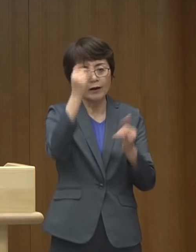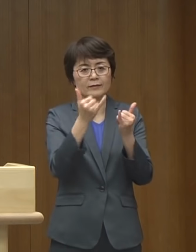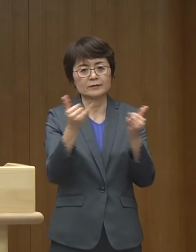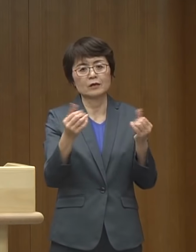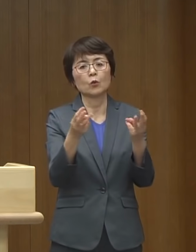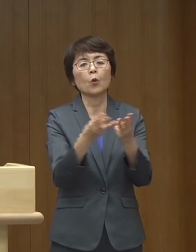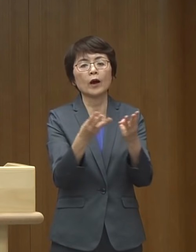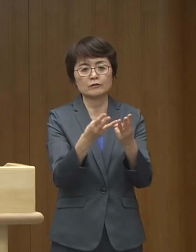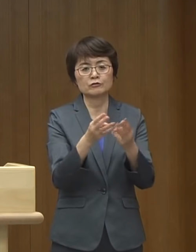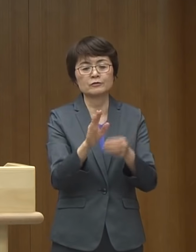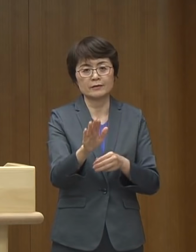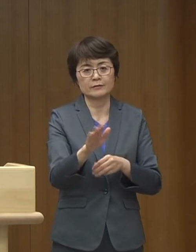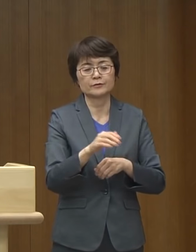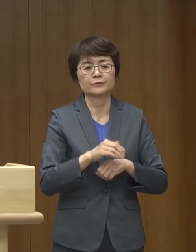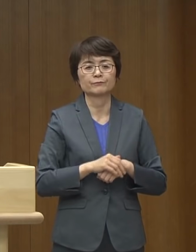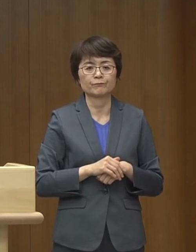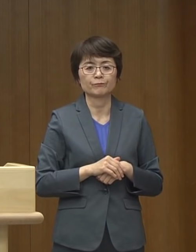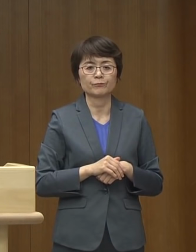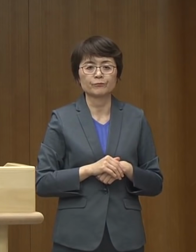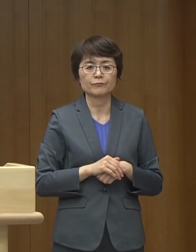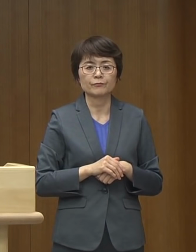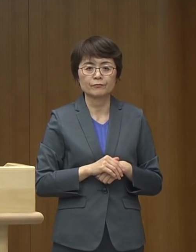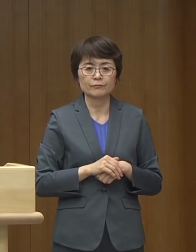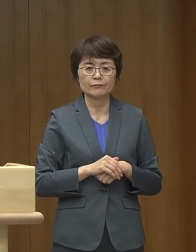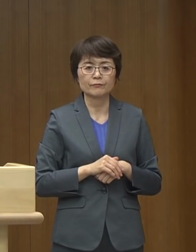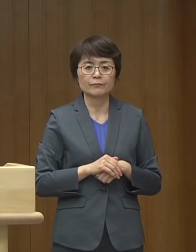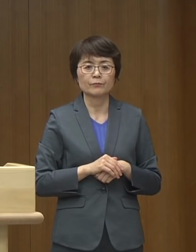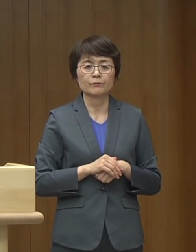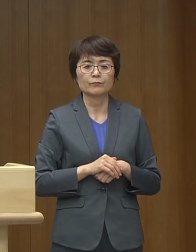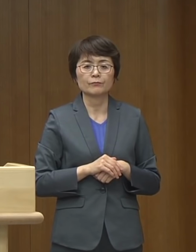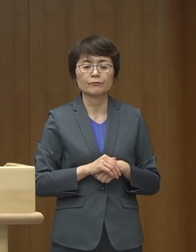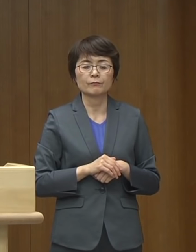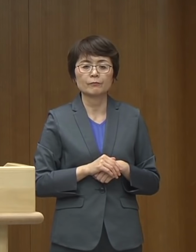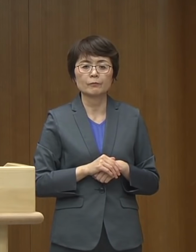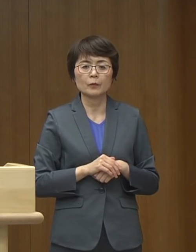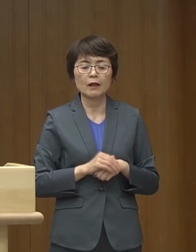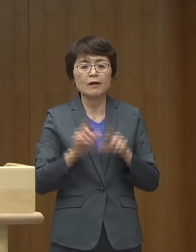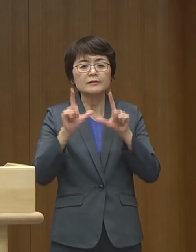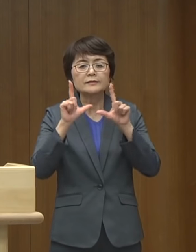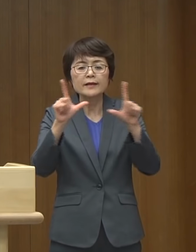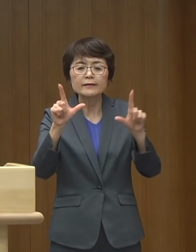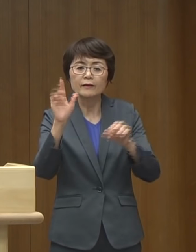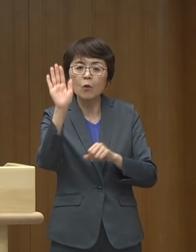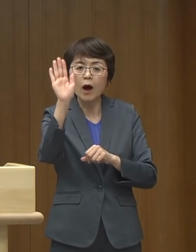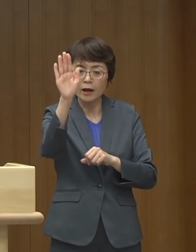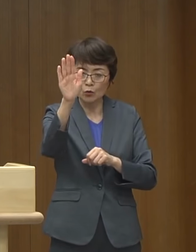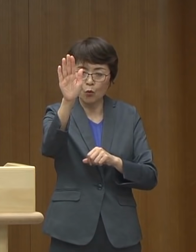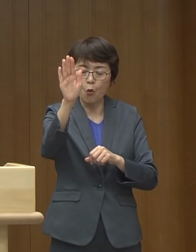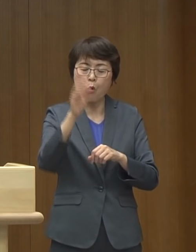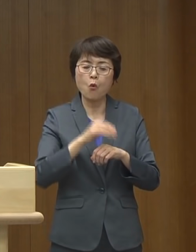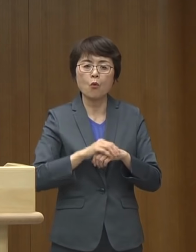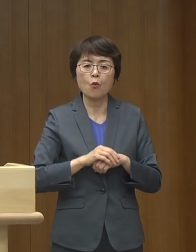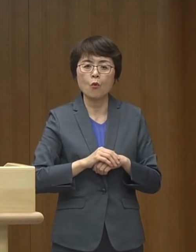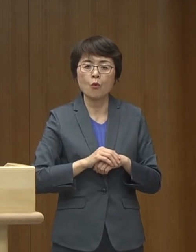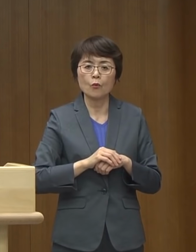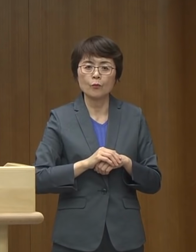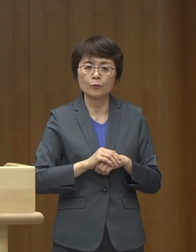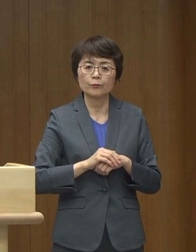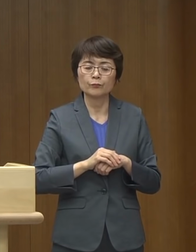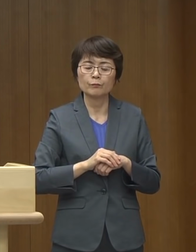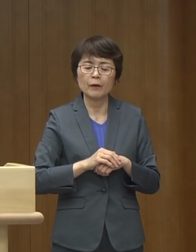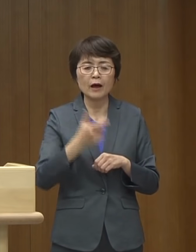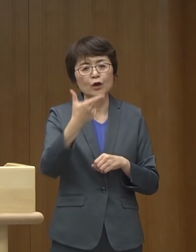。この部分をご覧いただきますと分かります通り、宣言後、ここで宣言してますので、宣言後は